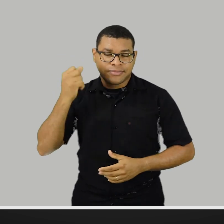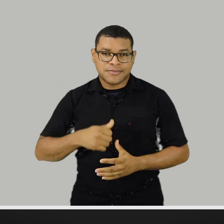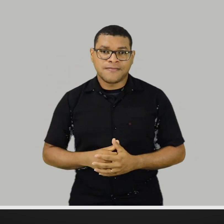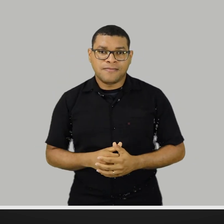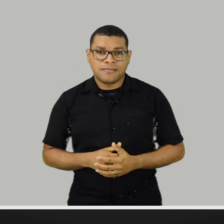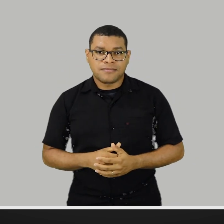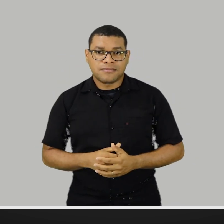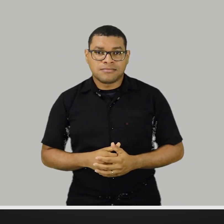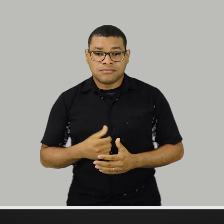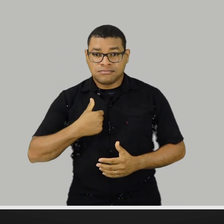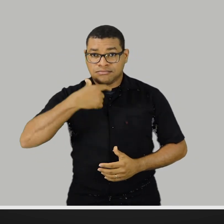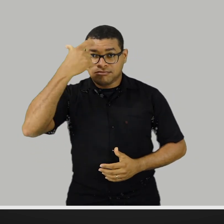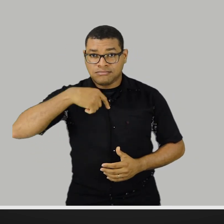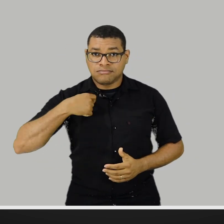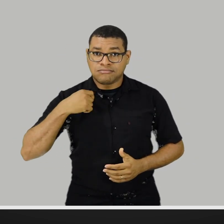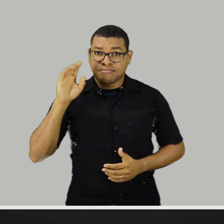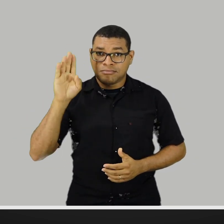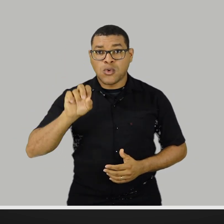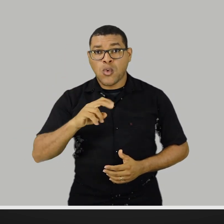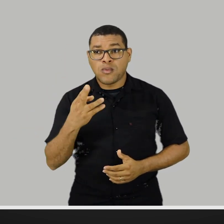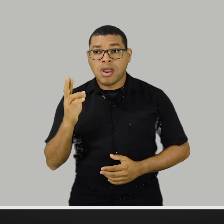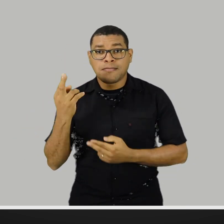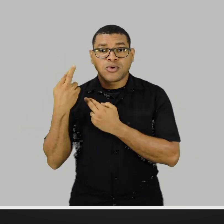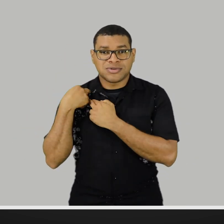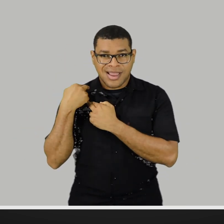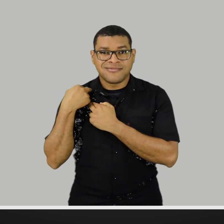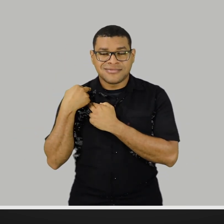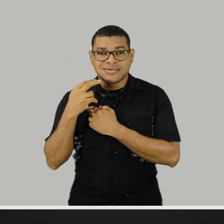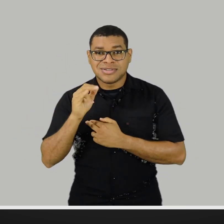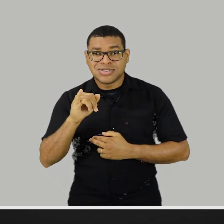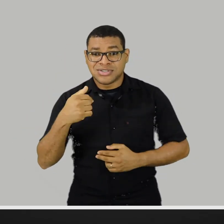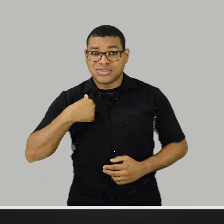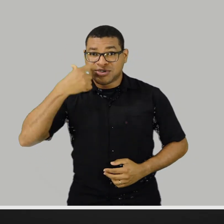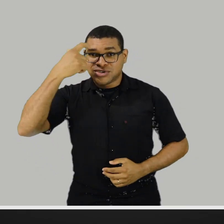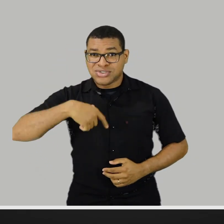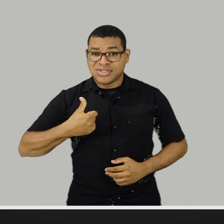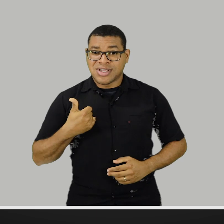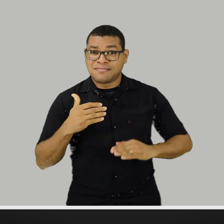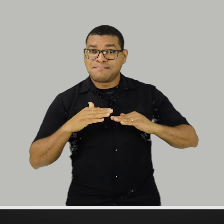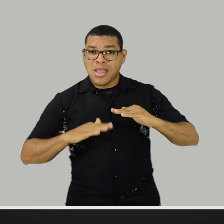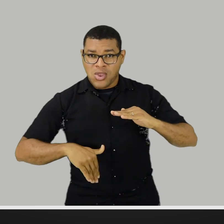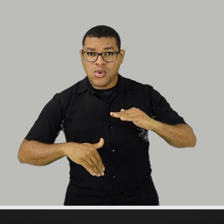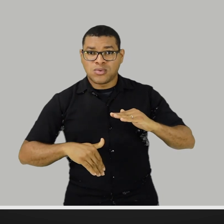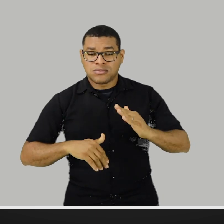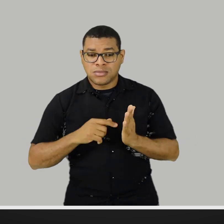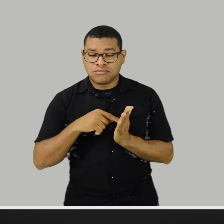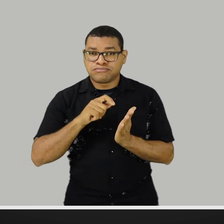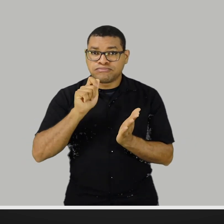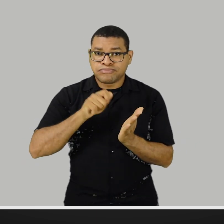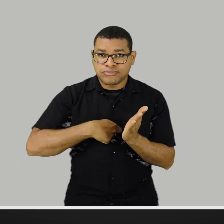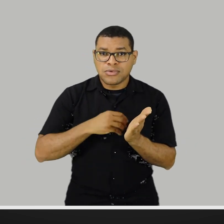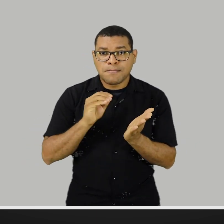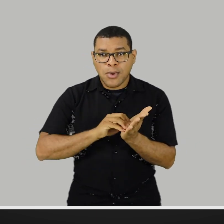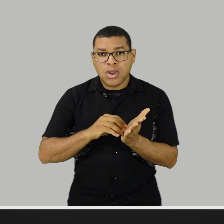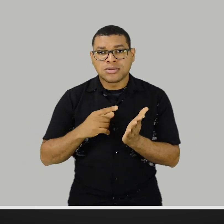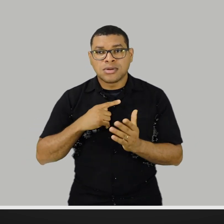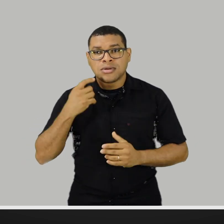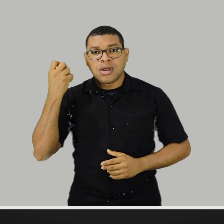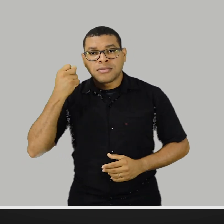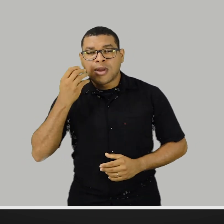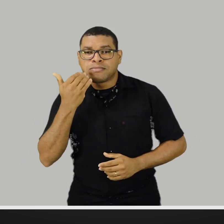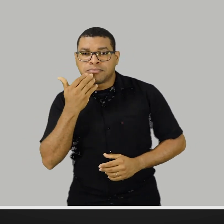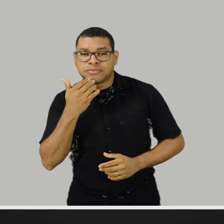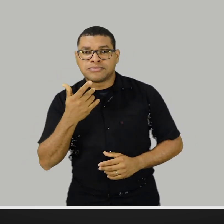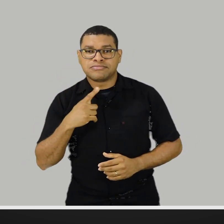ou por um dos genitores no caso do candidato ser menor de idade Onde consta o valor da pensão barra auxílio